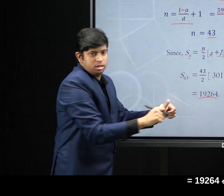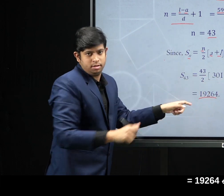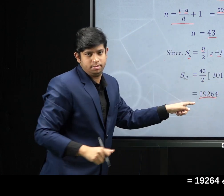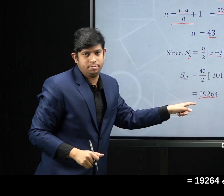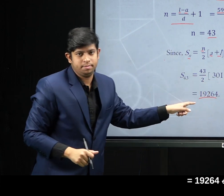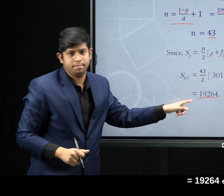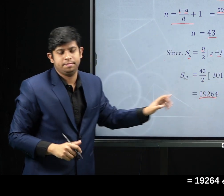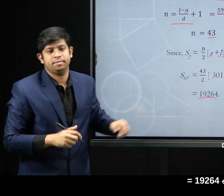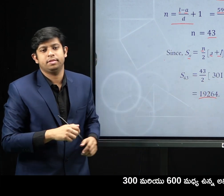19,264 ఉంది.